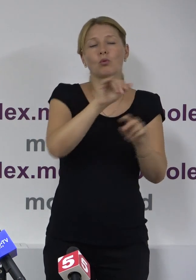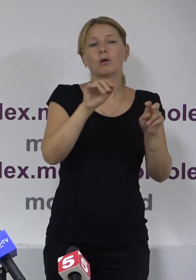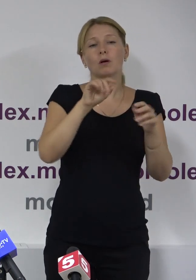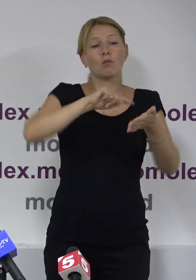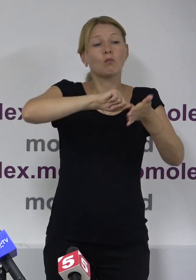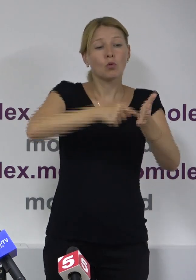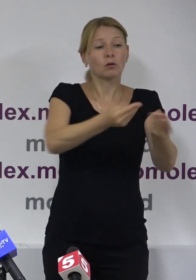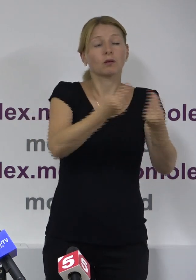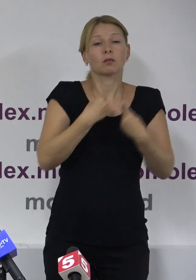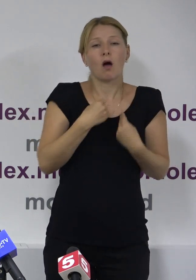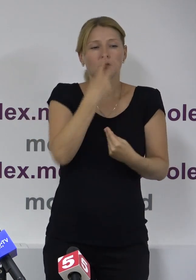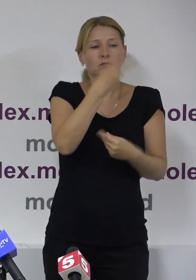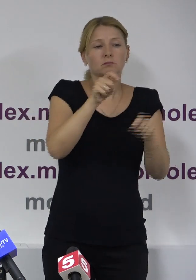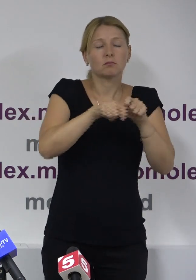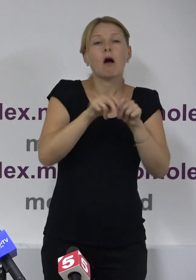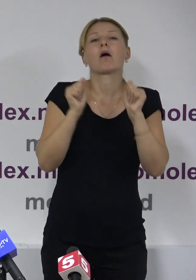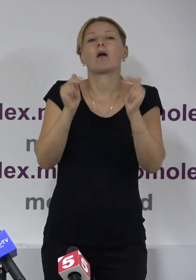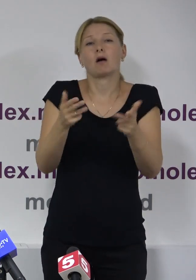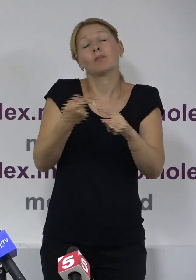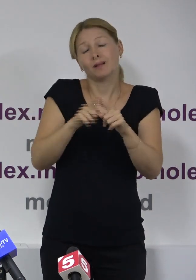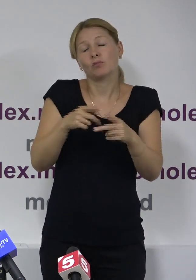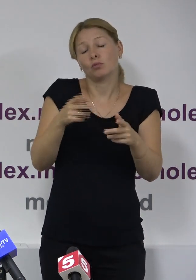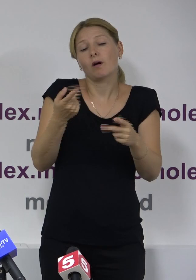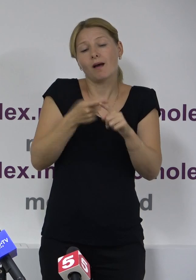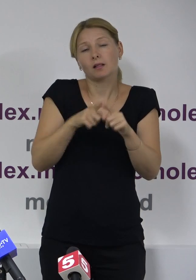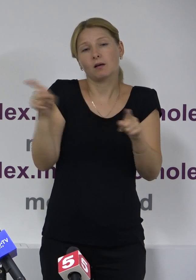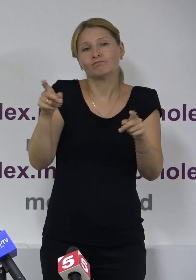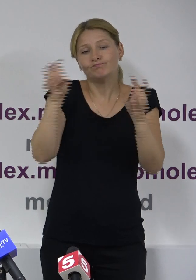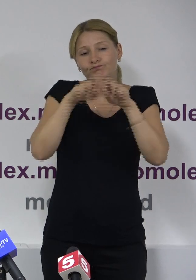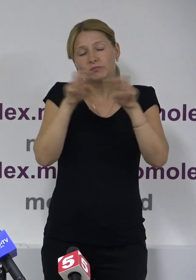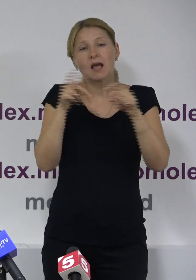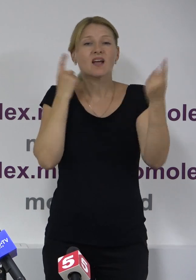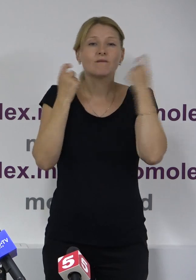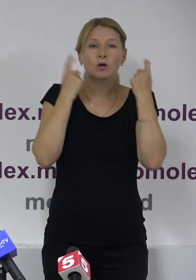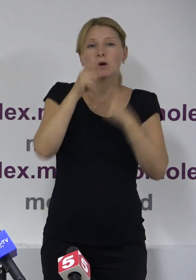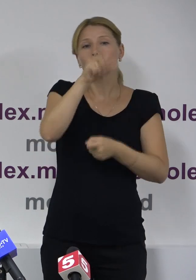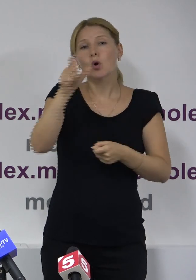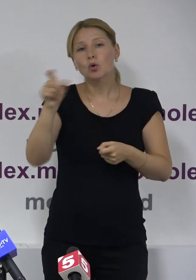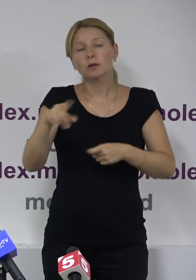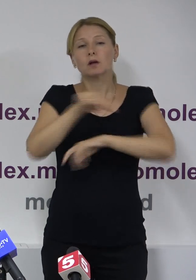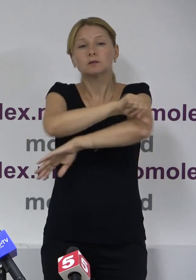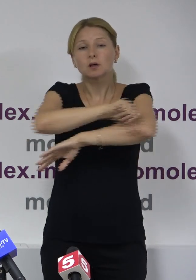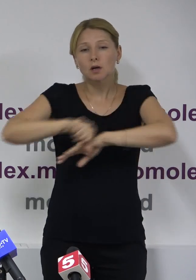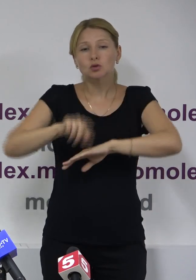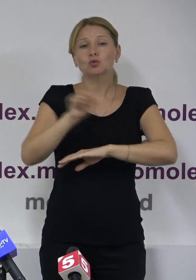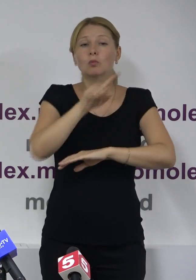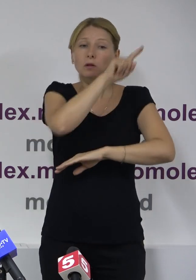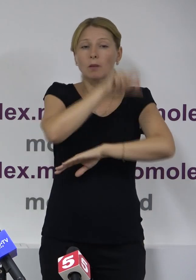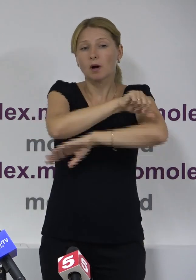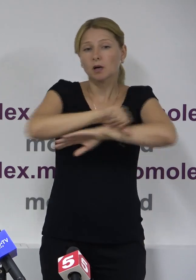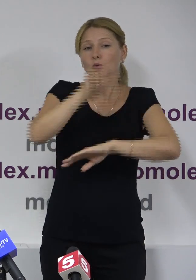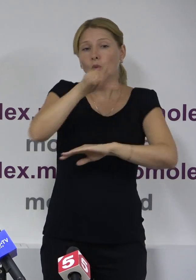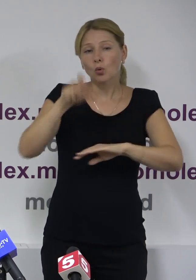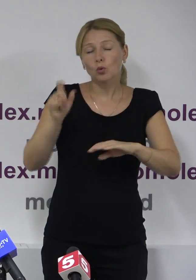create. Mai curând, acesta este un exercițiu de informare a cetățenilor, în special a celor din diasporă, pentru a se implica și